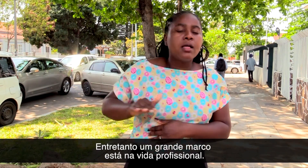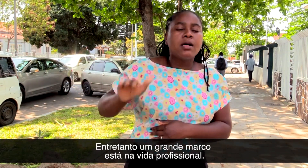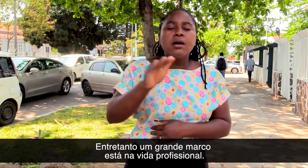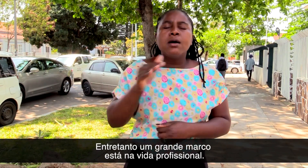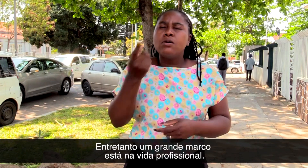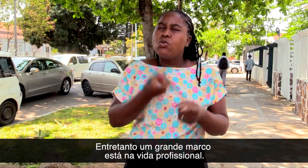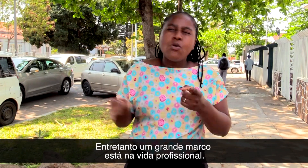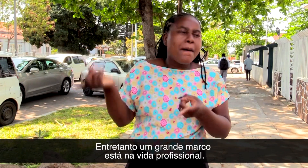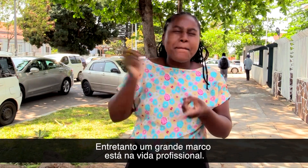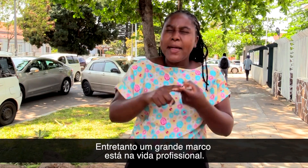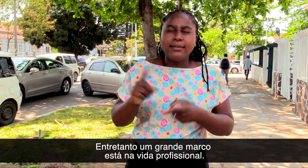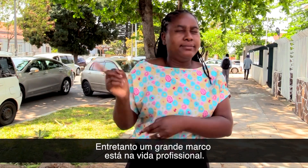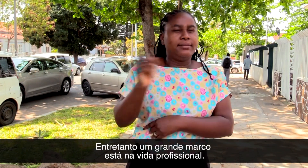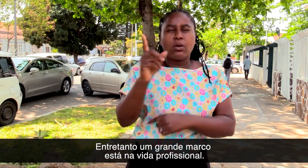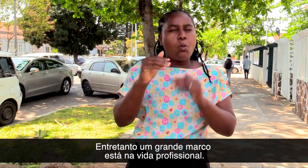Entretanto, um grande marco está na vida profissional.